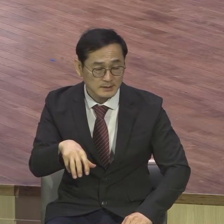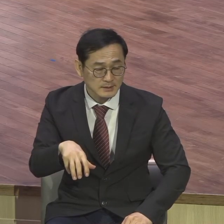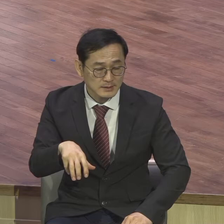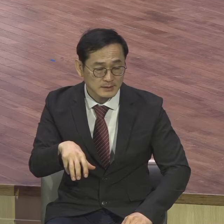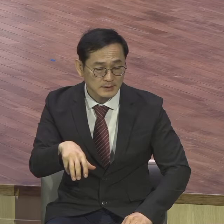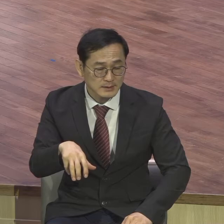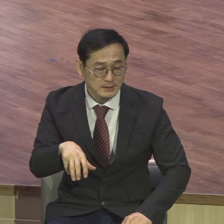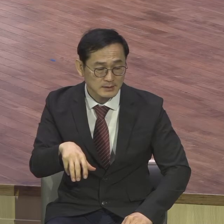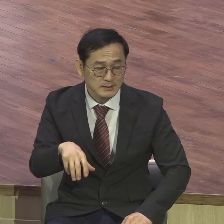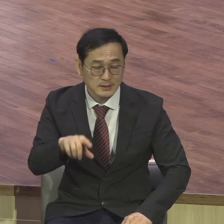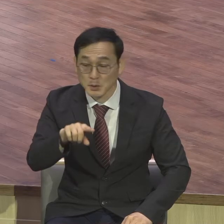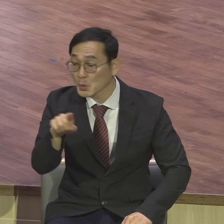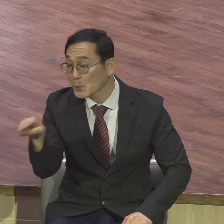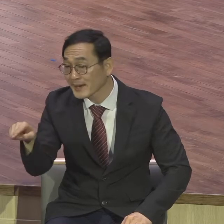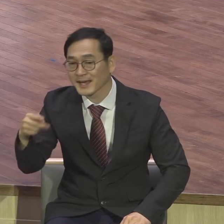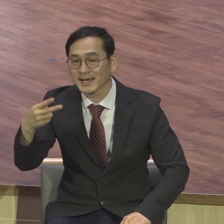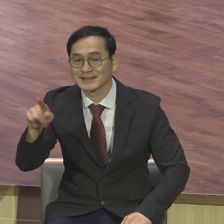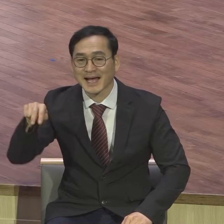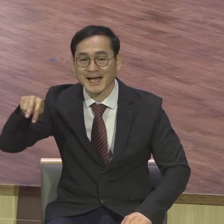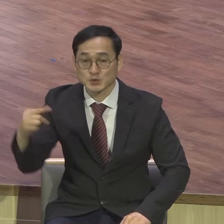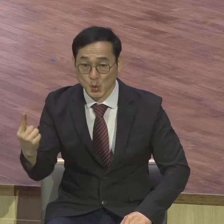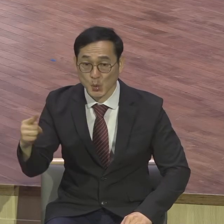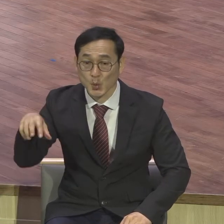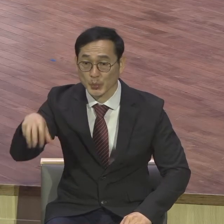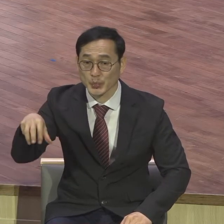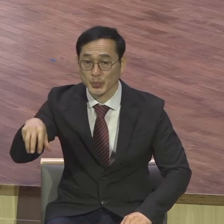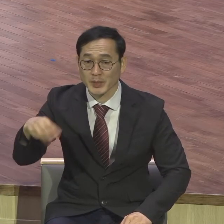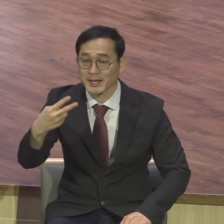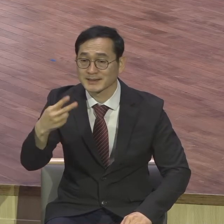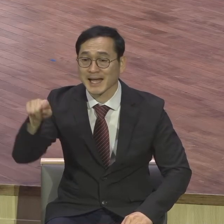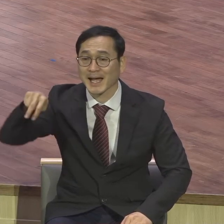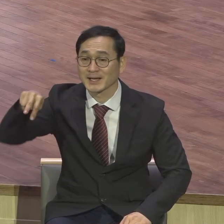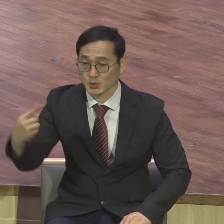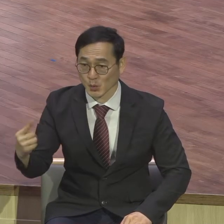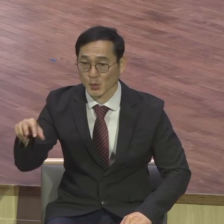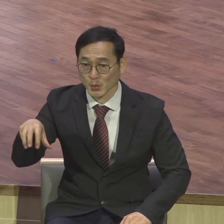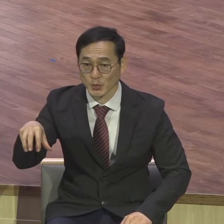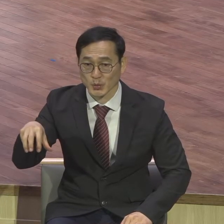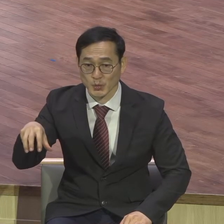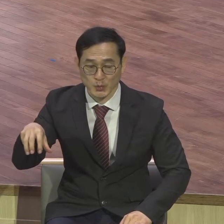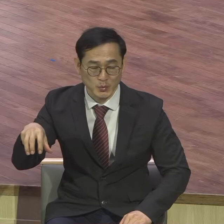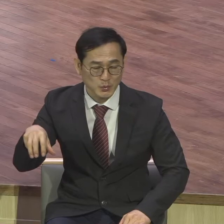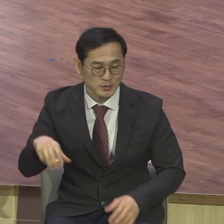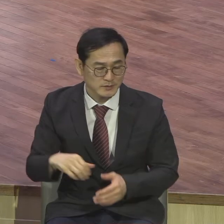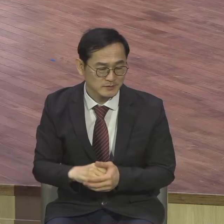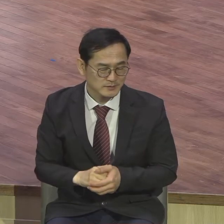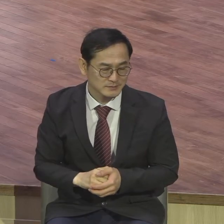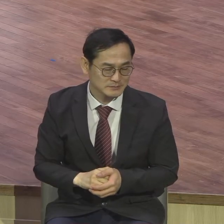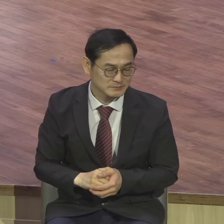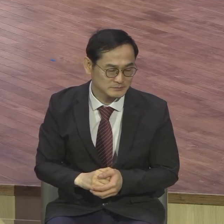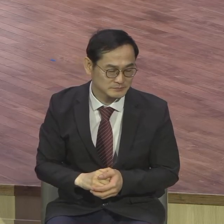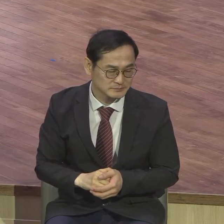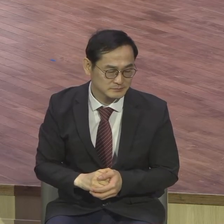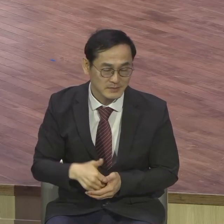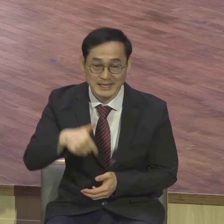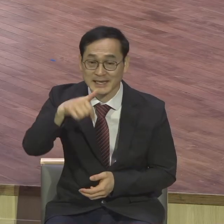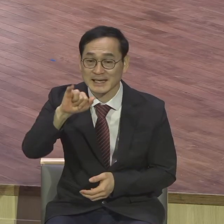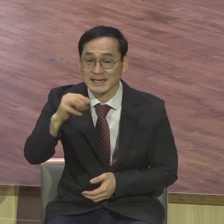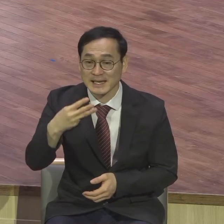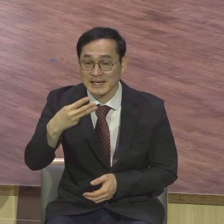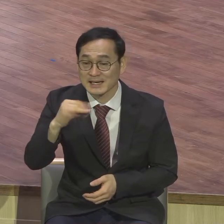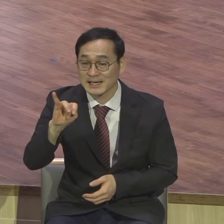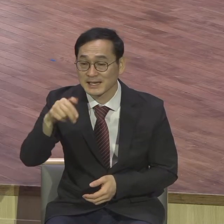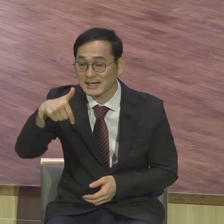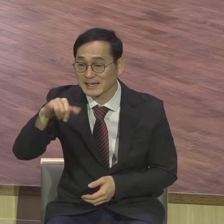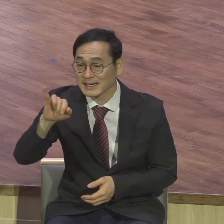길리기아 옆에 다소라고 적혀 있어요. 그 다소 출신이에요. 길리기아 다소에서 이 바울이 태어났습니다.